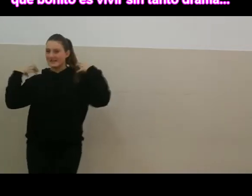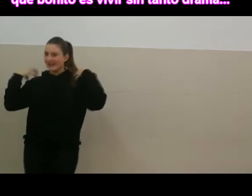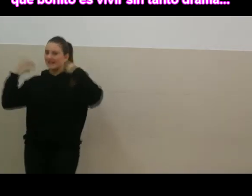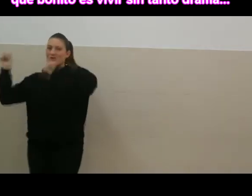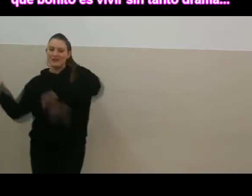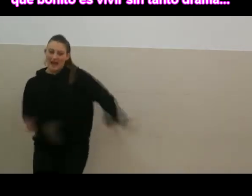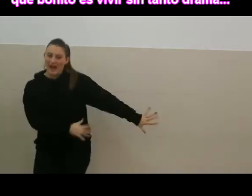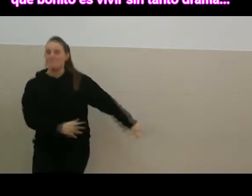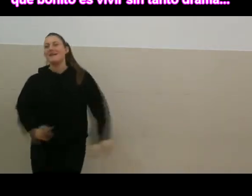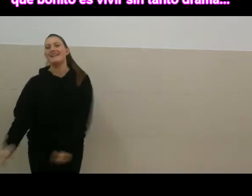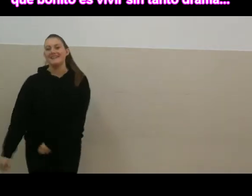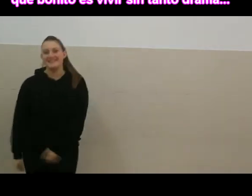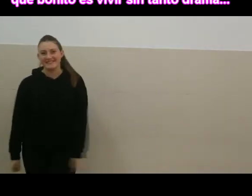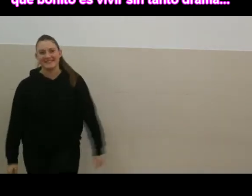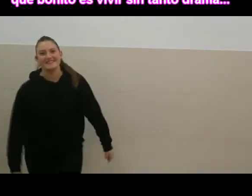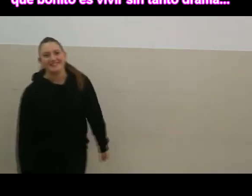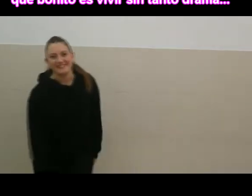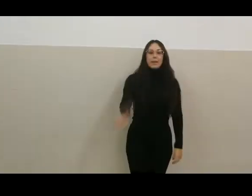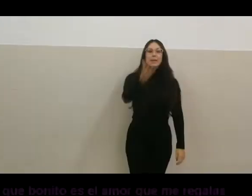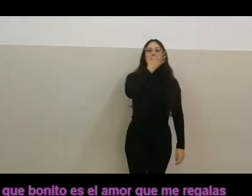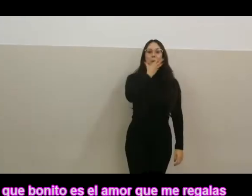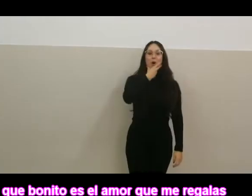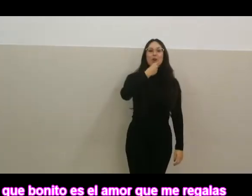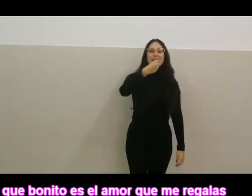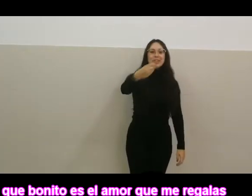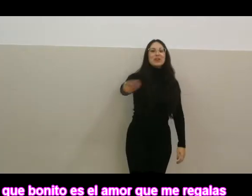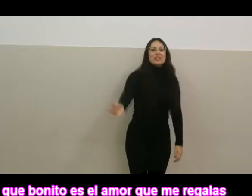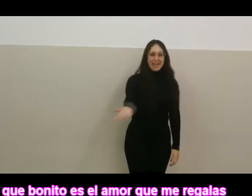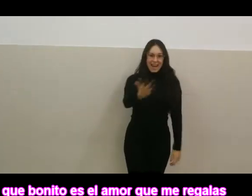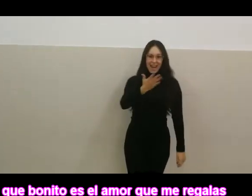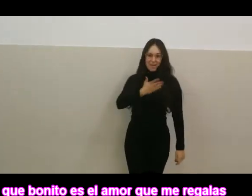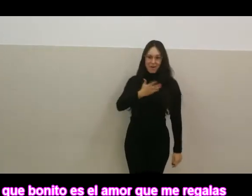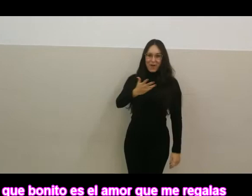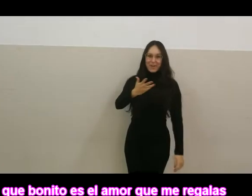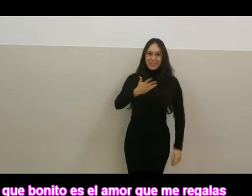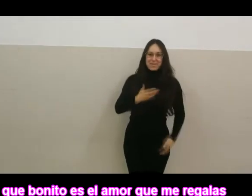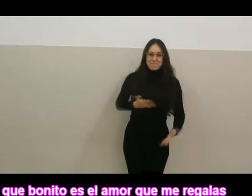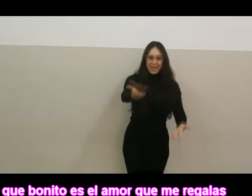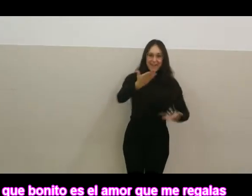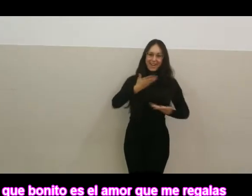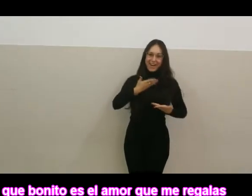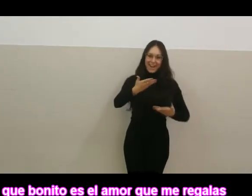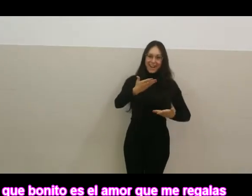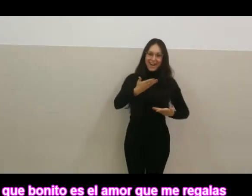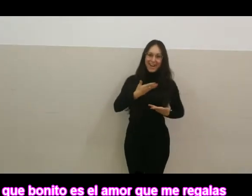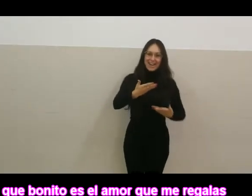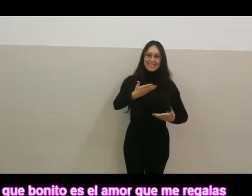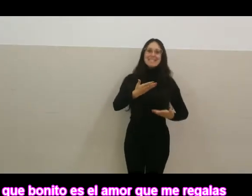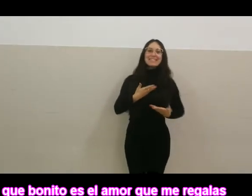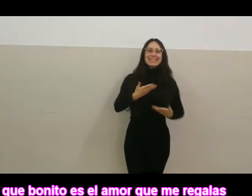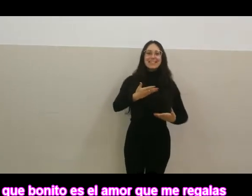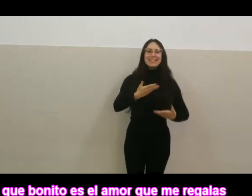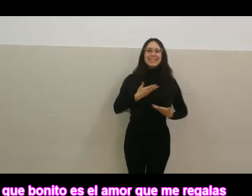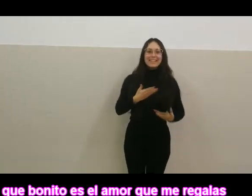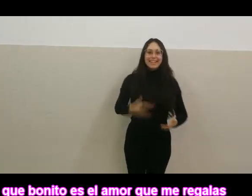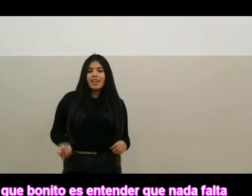tanto drama. Qué bonito es el amor que me regalas.